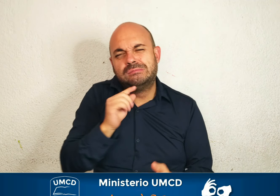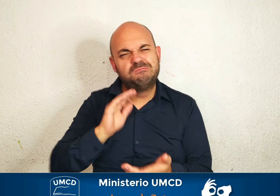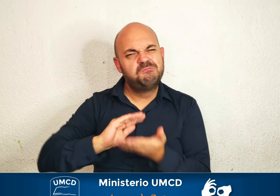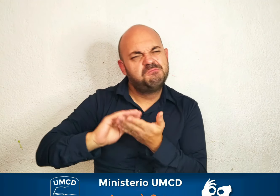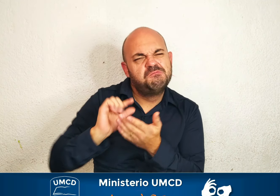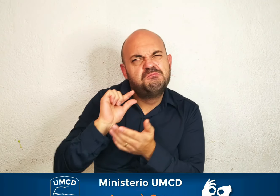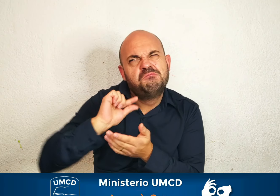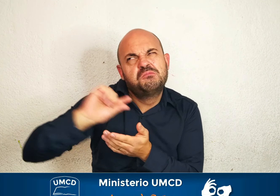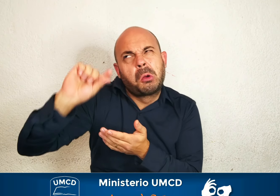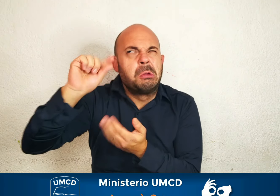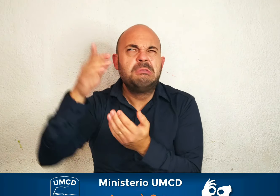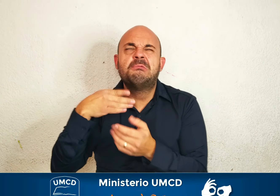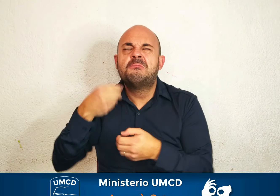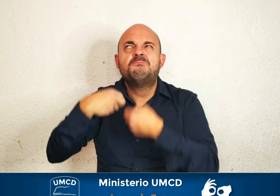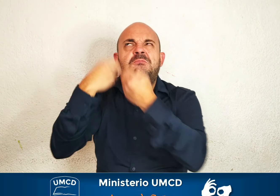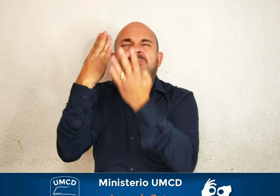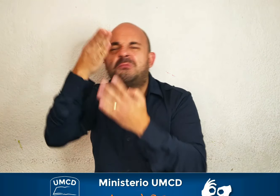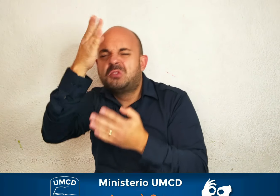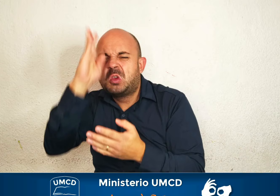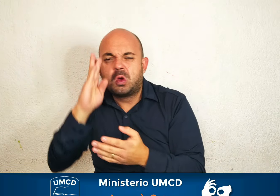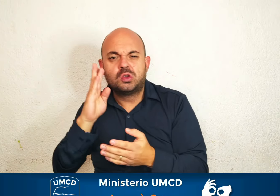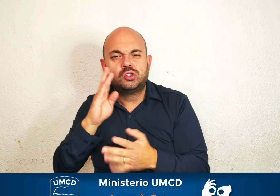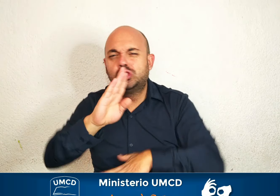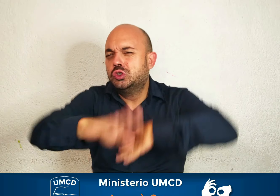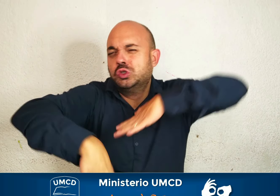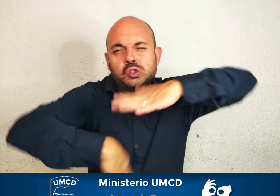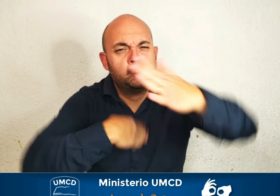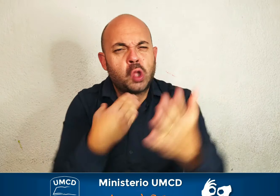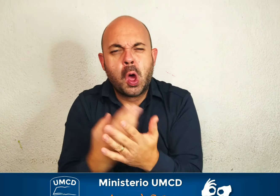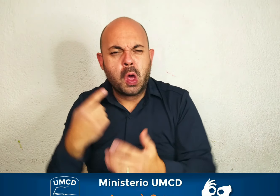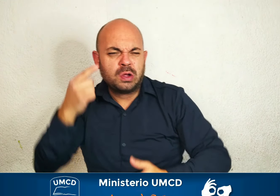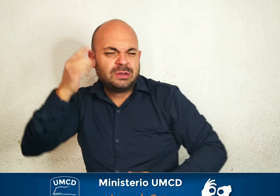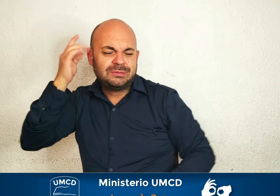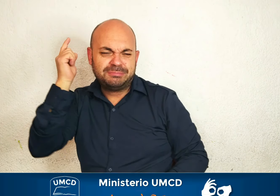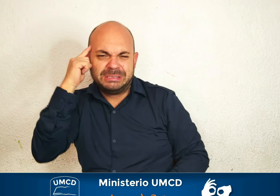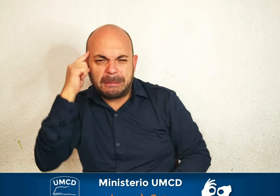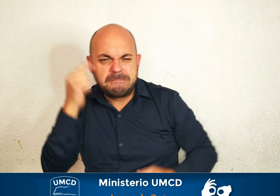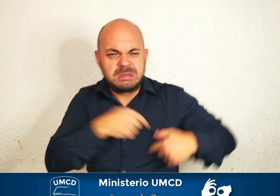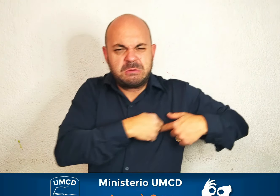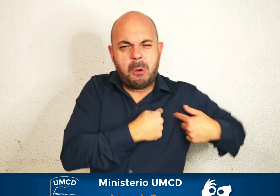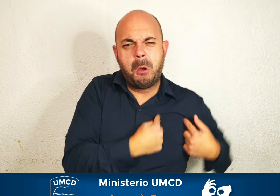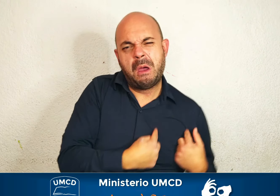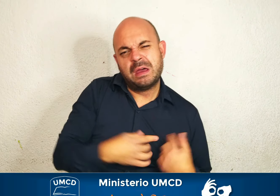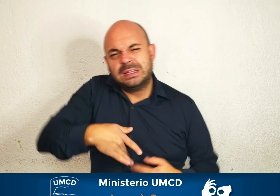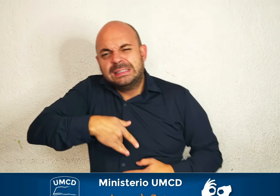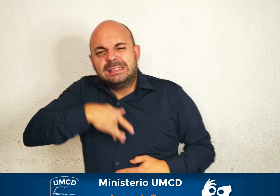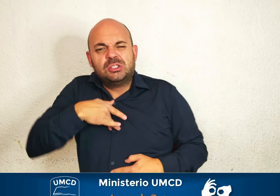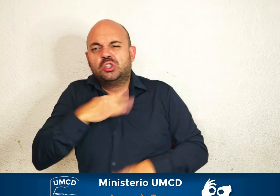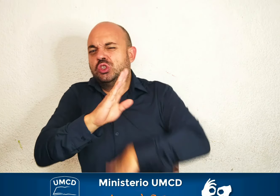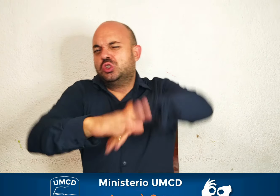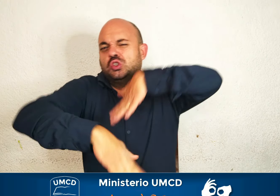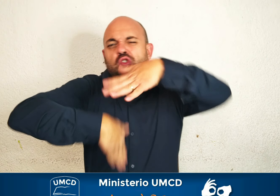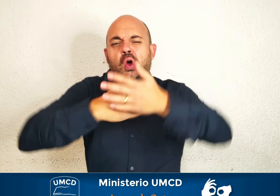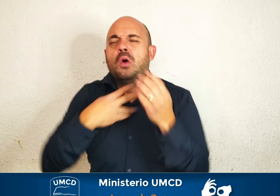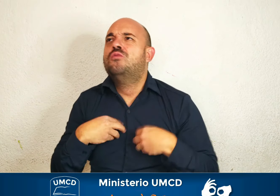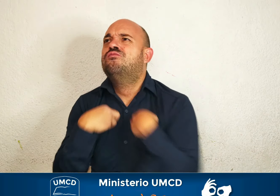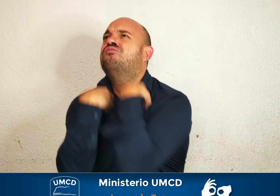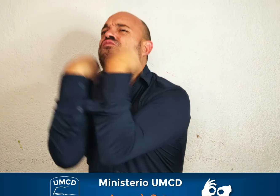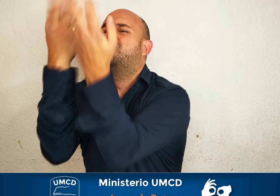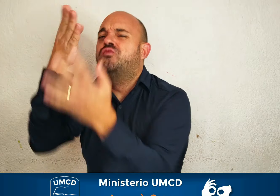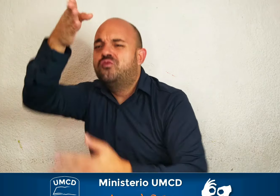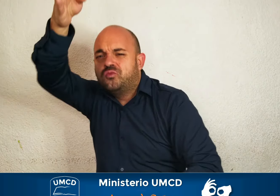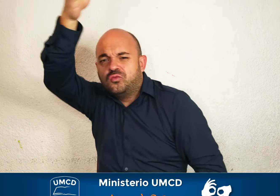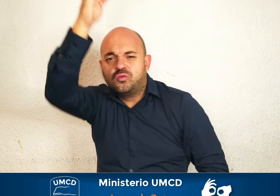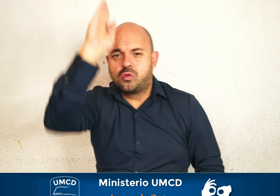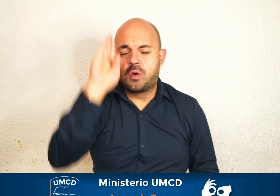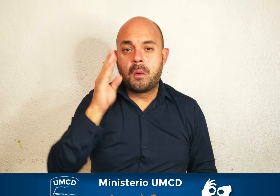tiempo, tus esfuerzos, tu energía, tus pensamientos, tus sentimientos. Todo tiene que ser entregado en función del